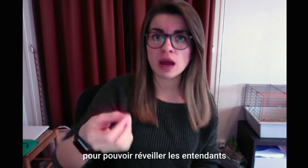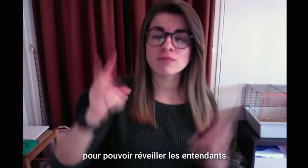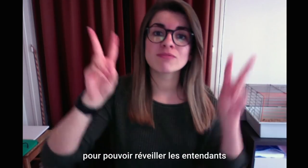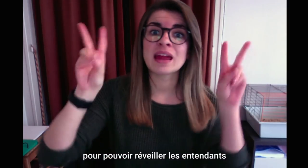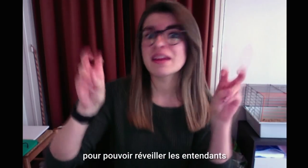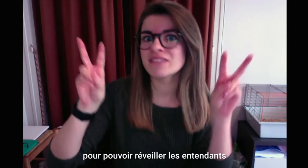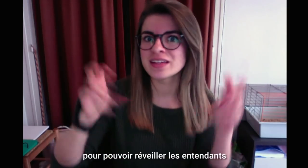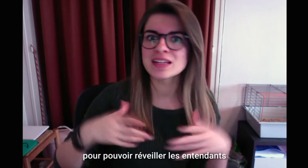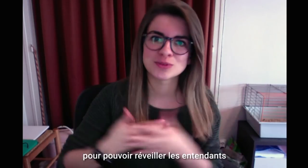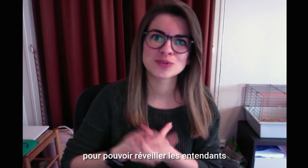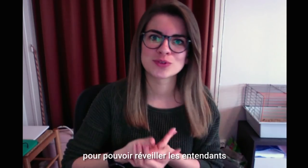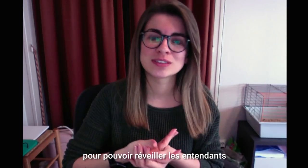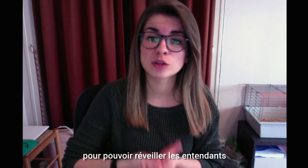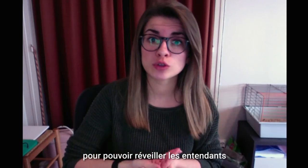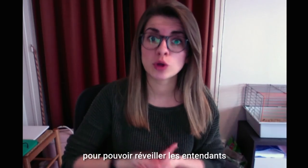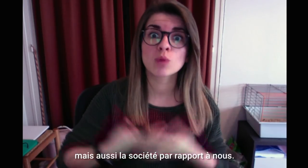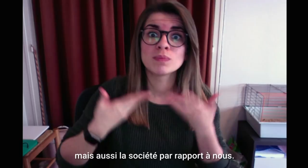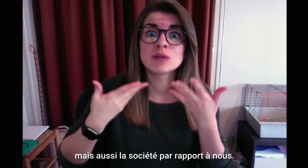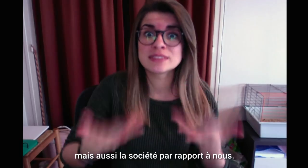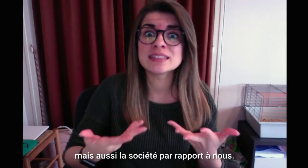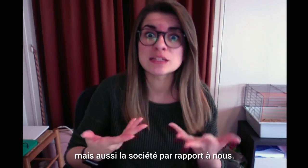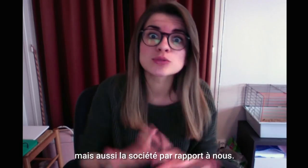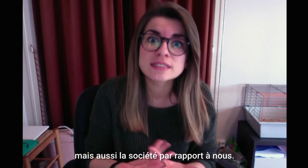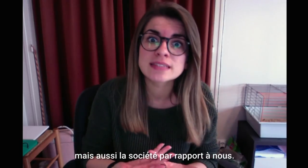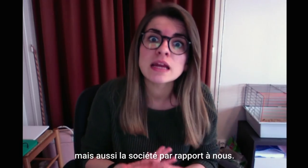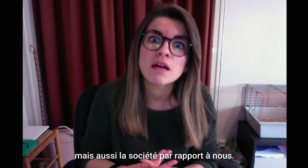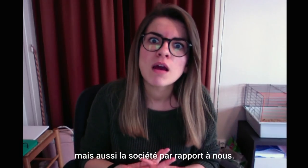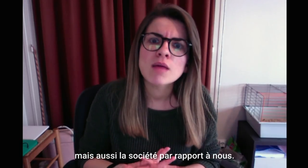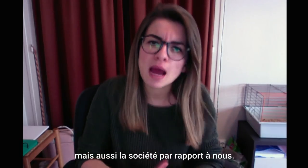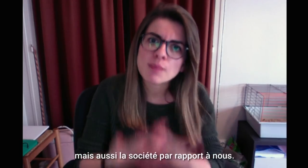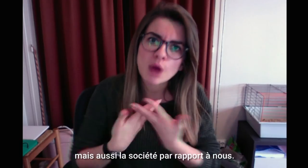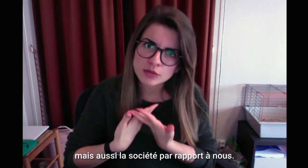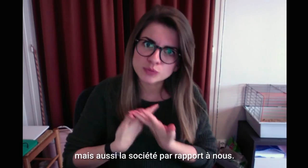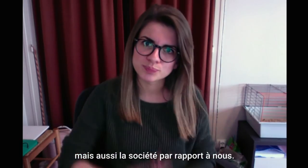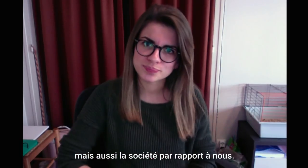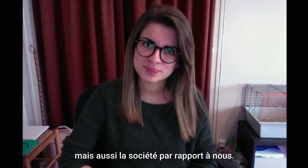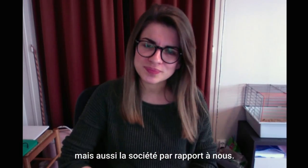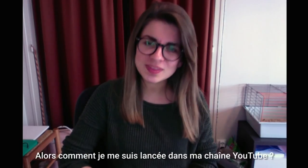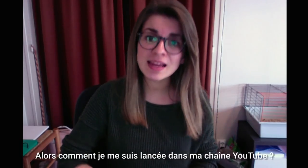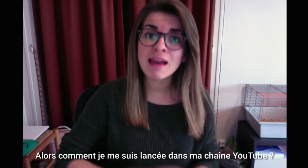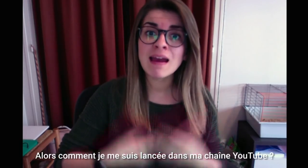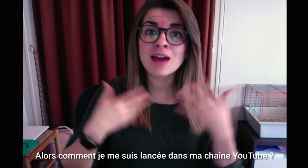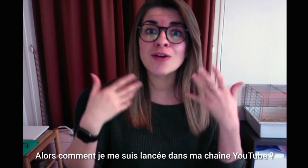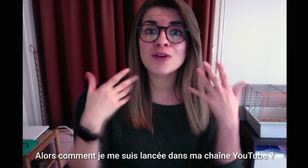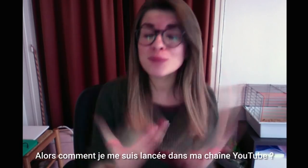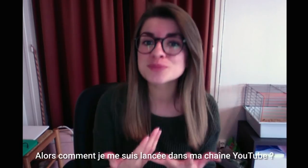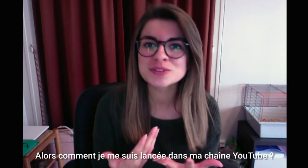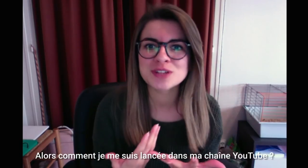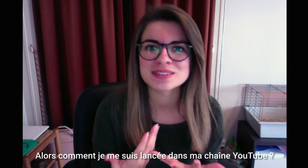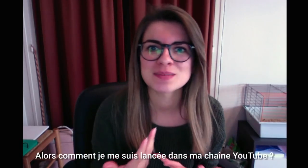réveiller les entendants mais aussi la société par rapport à nous. Alors, comment je me suis lancée dans